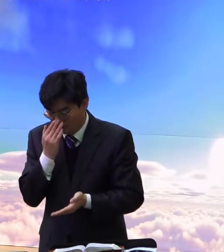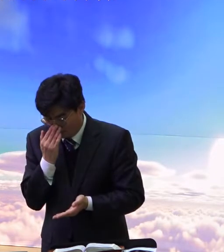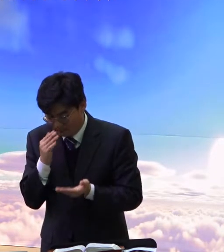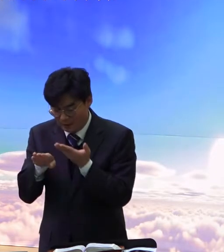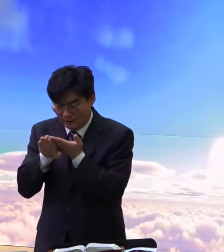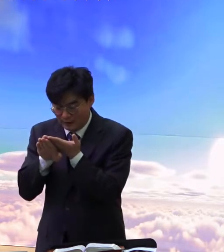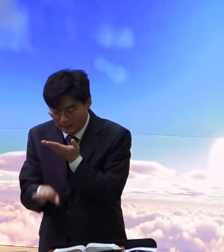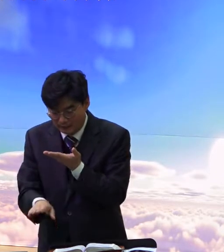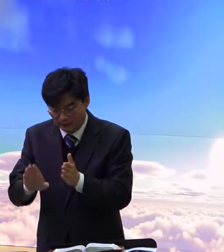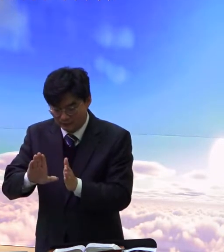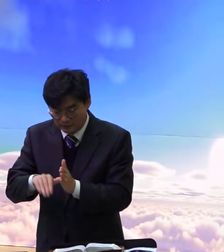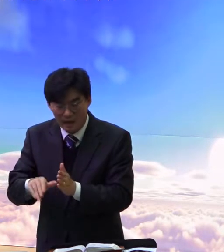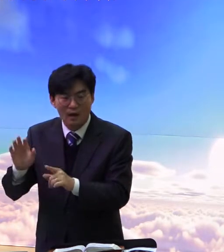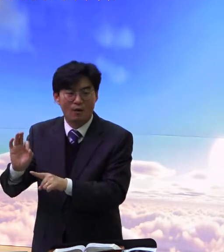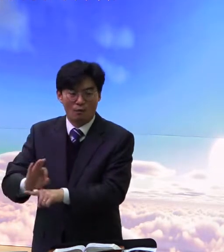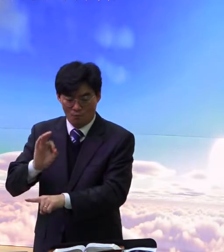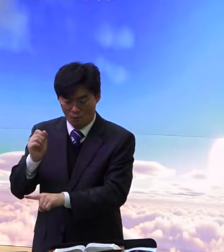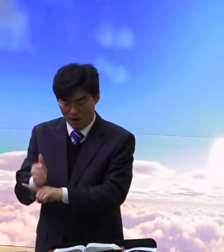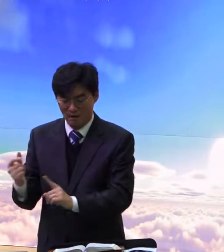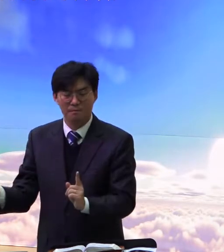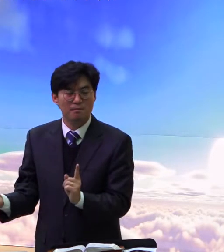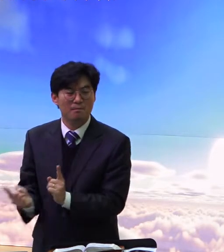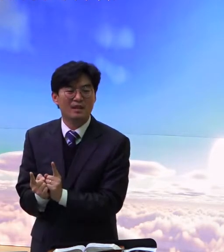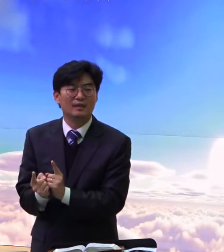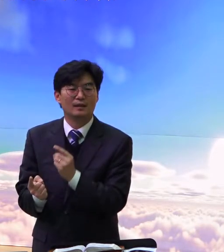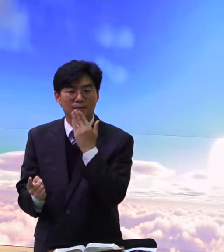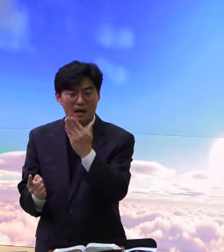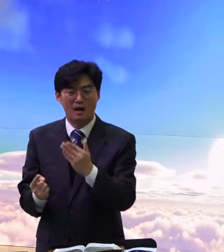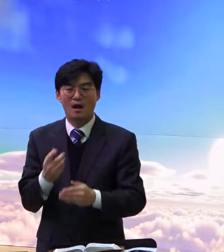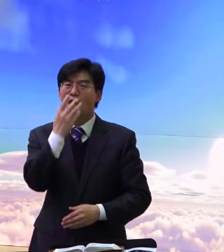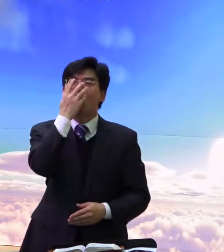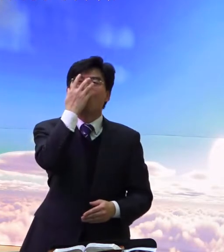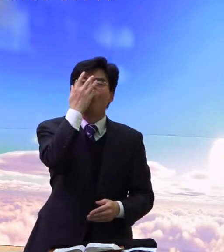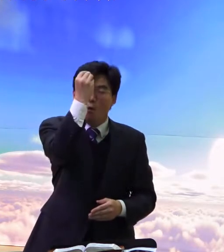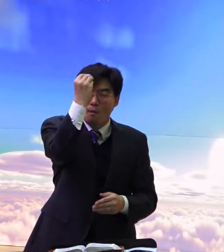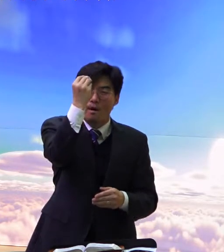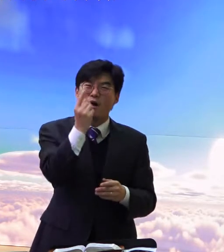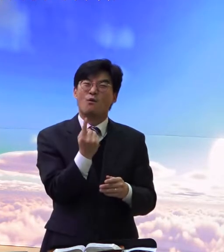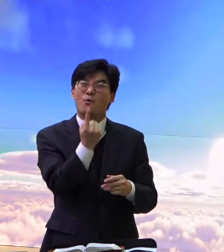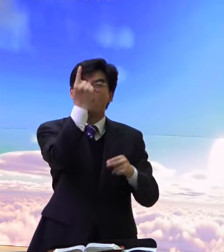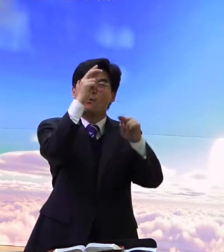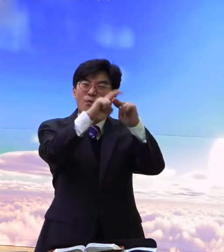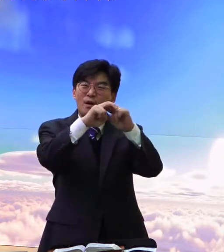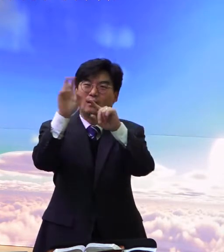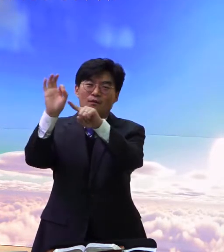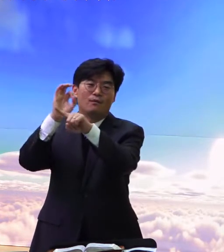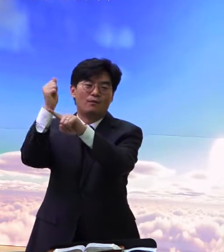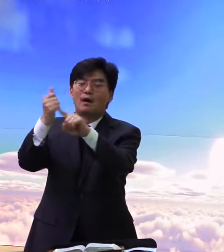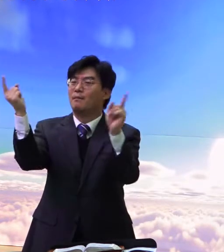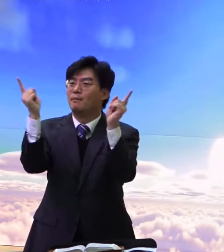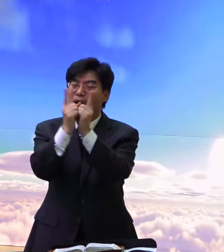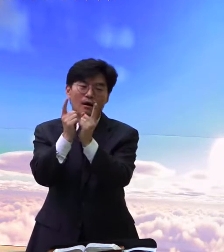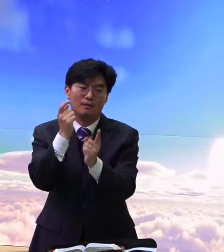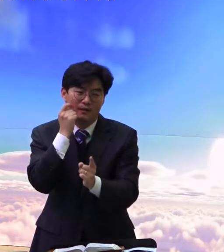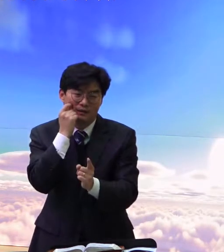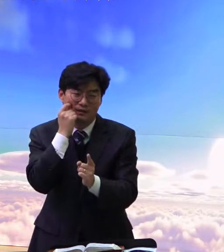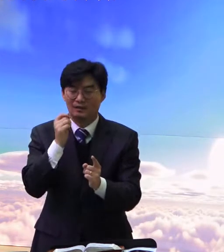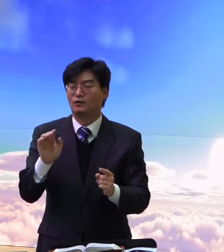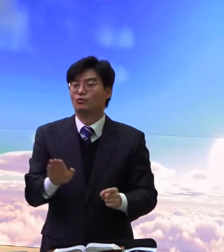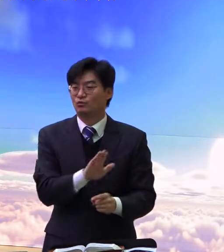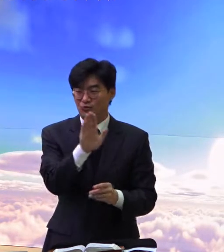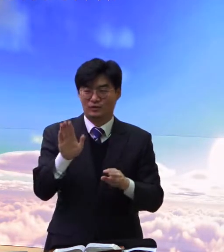것을 여러분 꼭 기억하시기 바랍니다. 우리의 마음이 낮아질 때, 정말로 낮아질 때